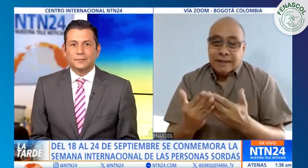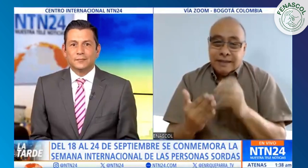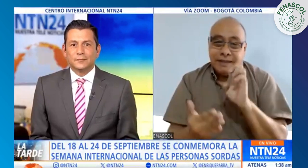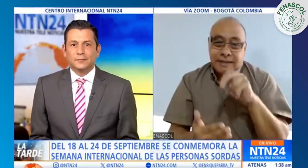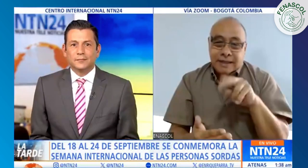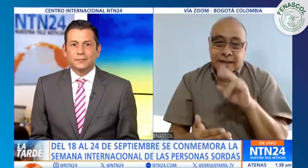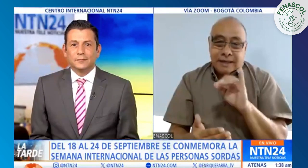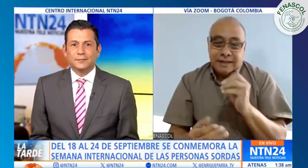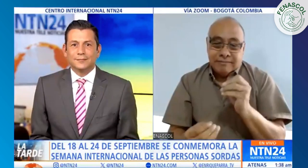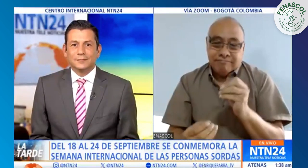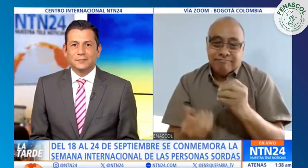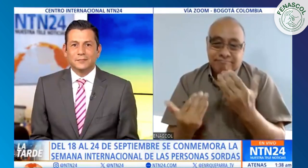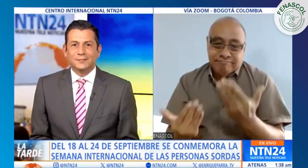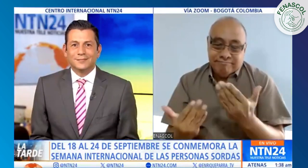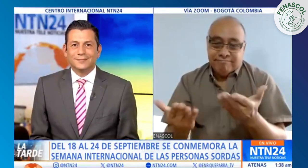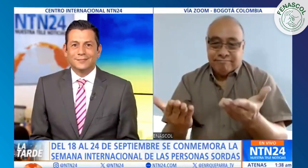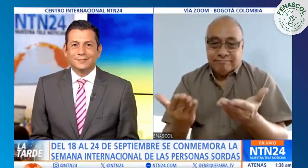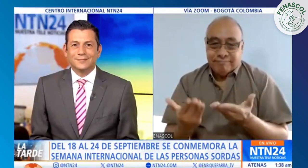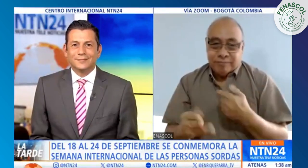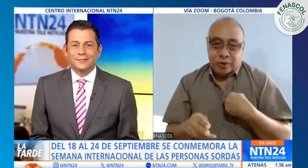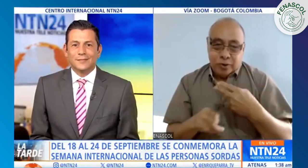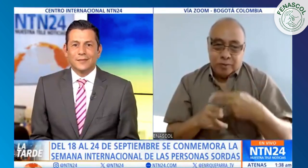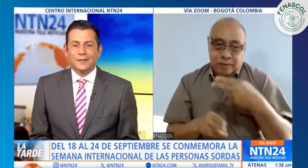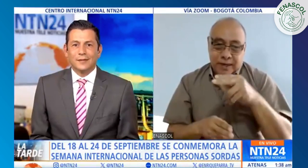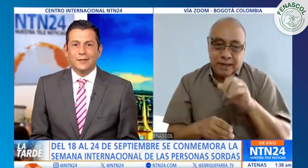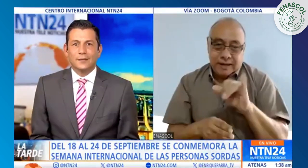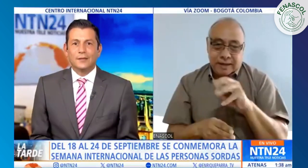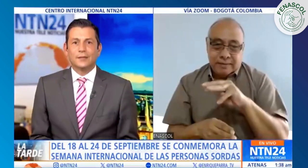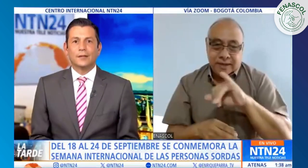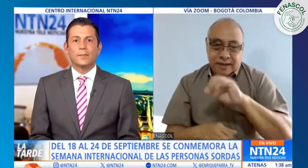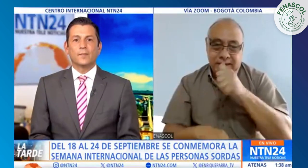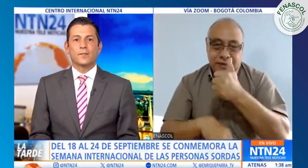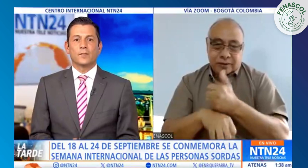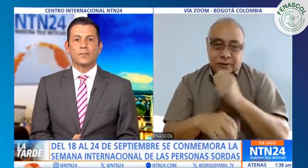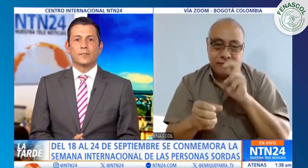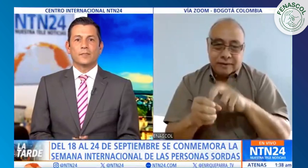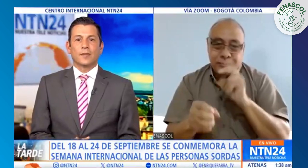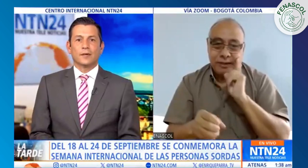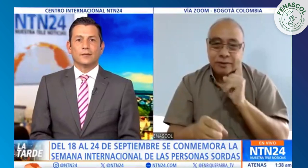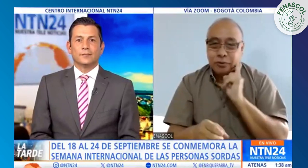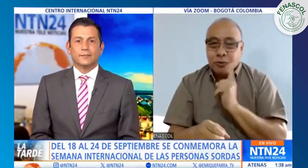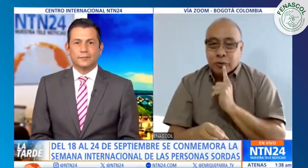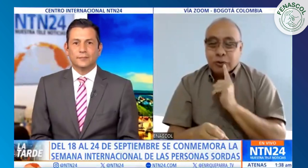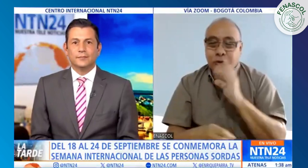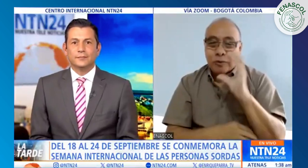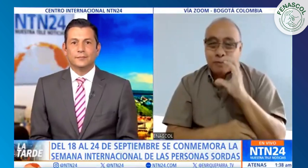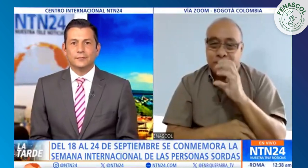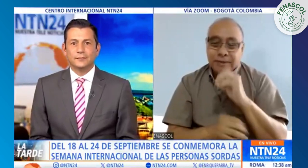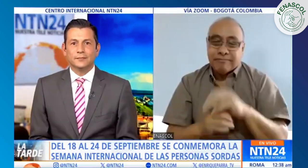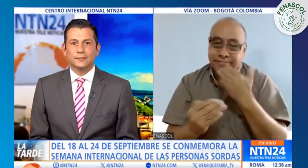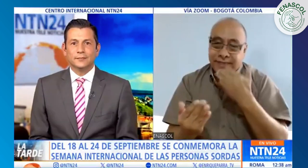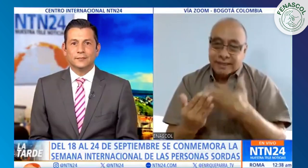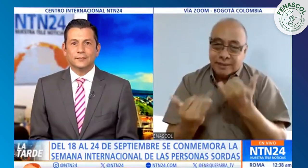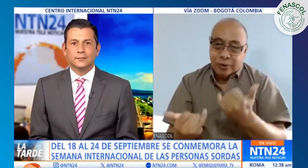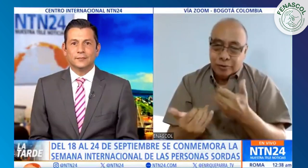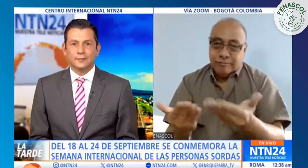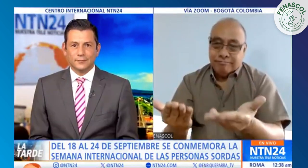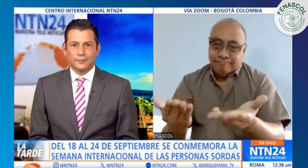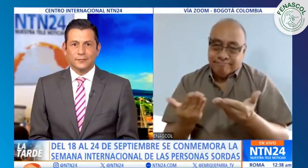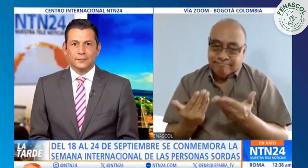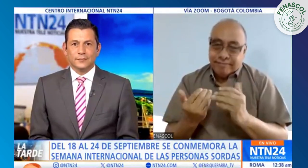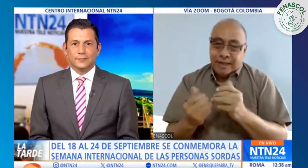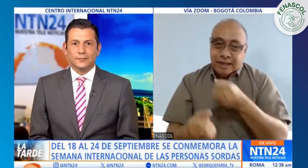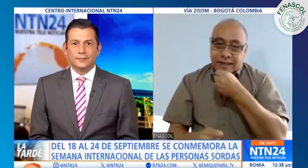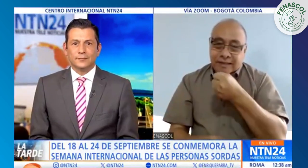Muchas gracias, Enrique. Gracias por esta invitación. Me presento, mi nombre es Henry Mejía, director general de la Federación Nacional de